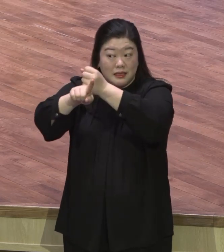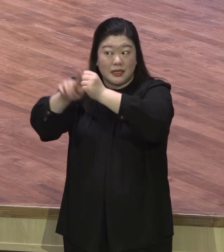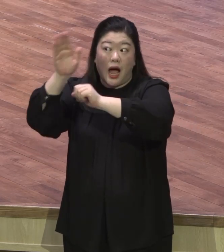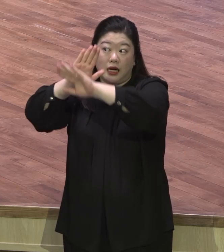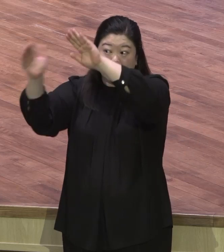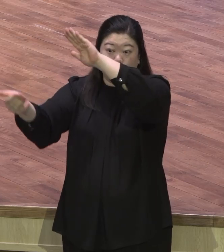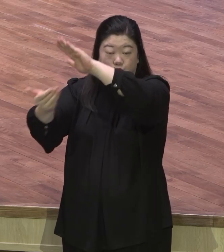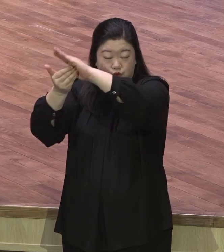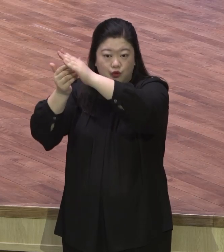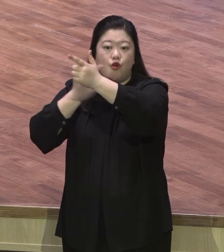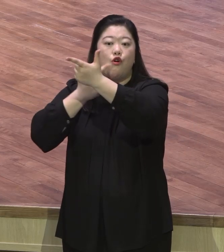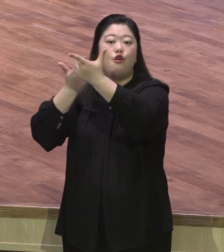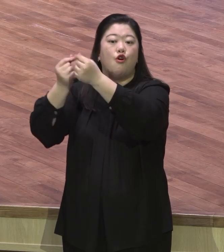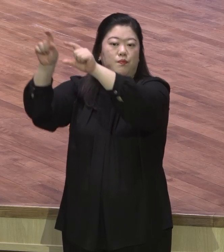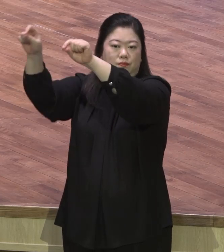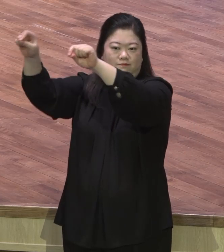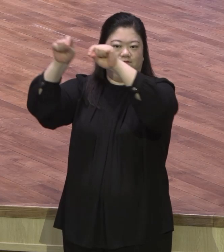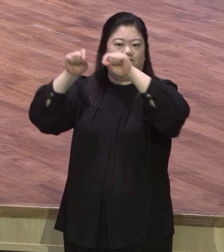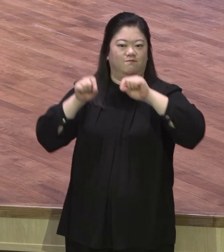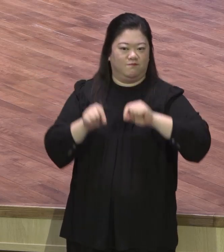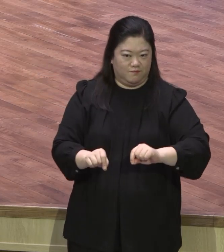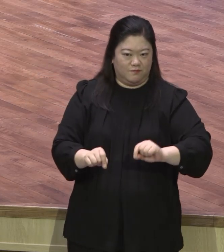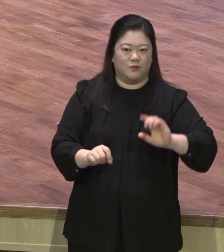땅에서도 이루어지다.